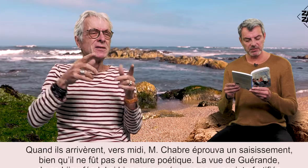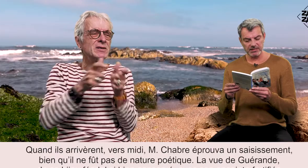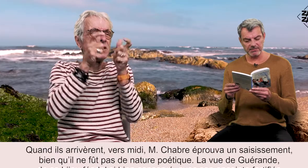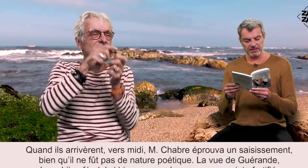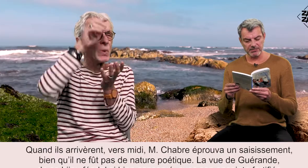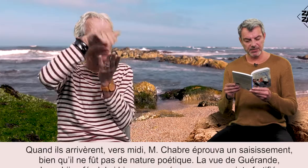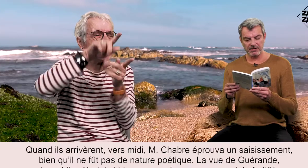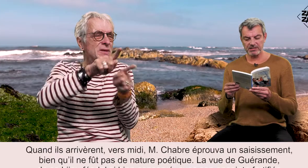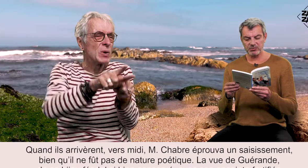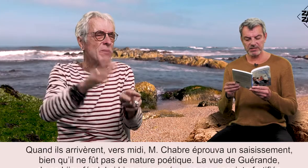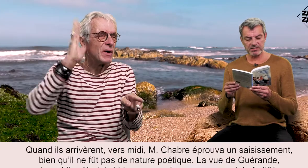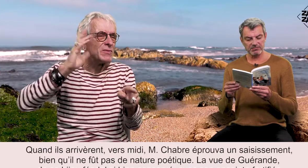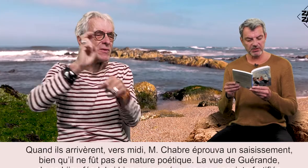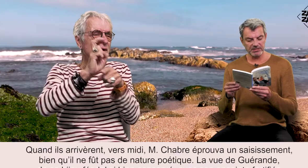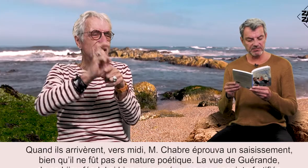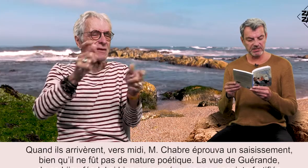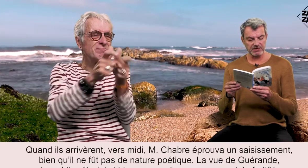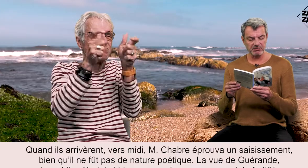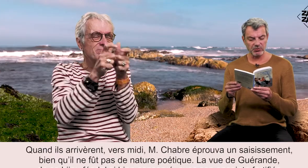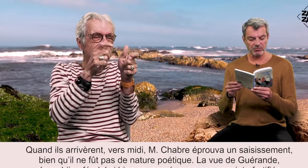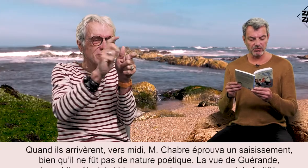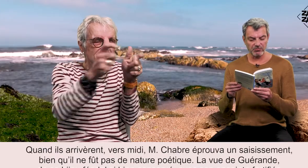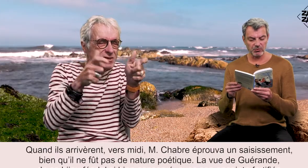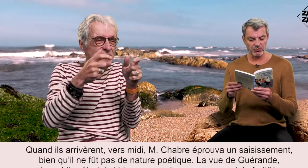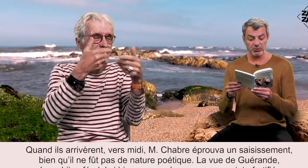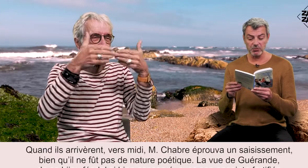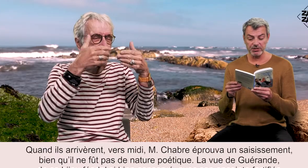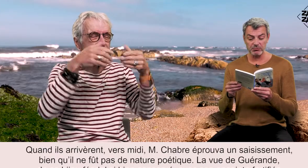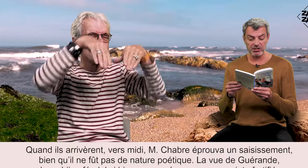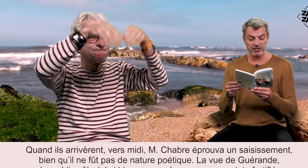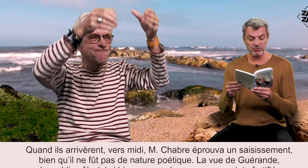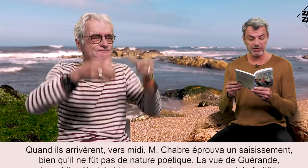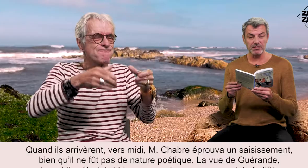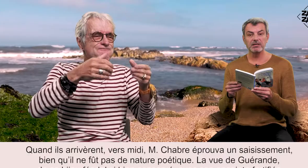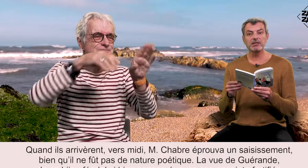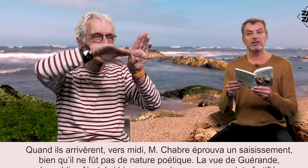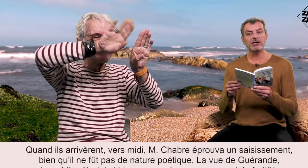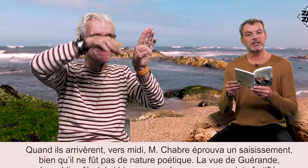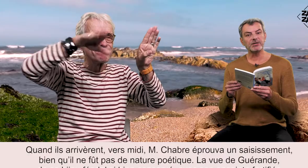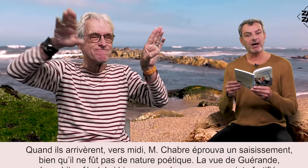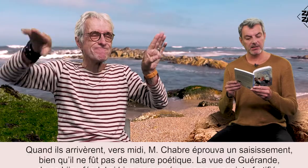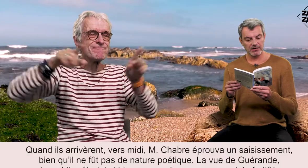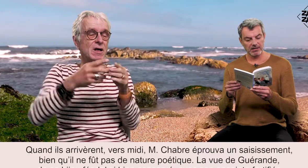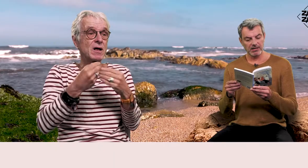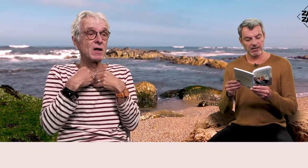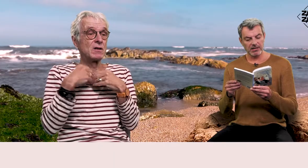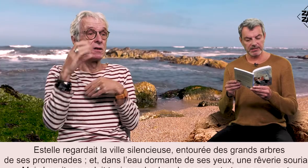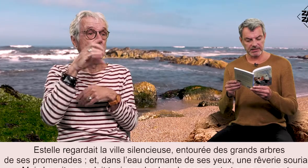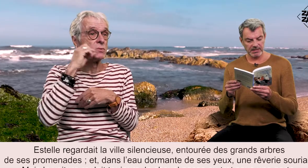bien conservé, avec son enceinte fortifiée, ses portes profondes surmontées de machicoulis, l'étonna.